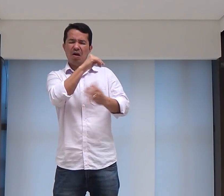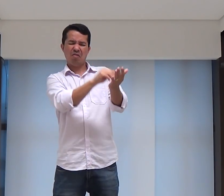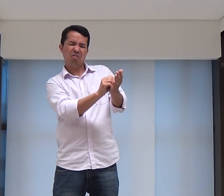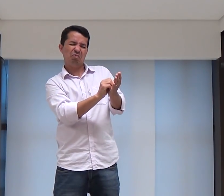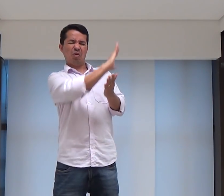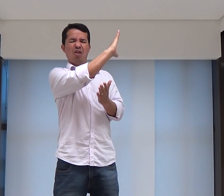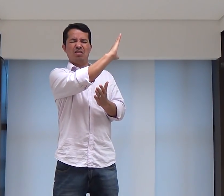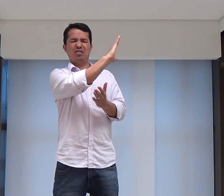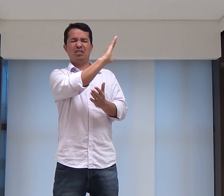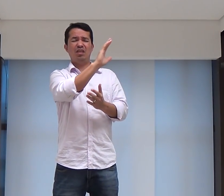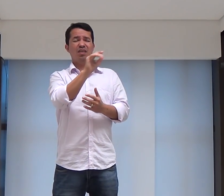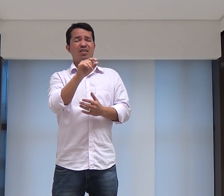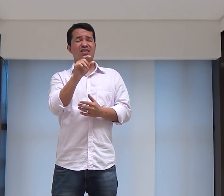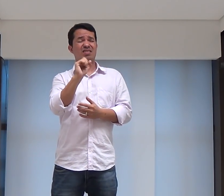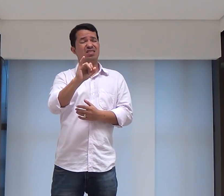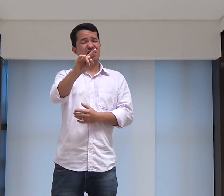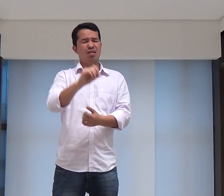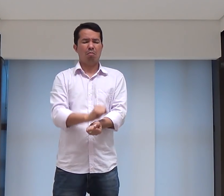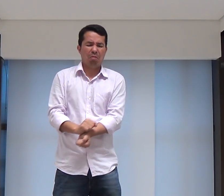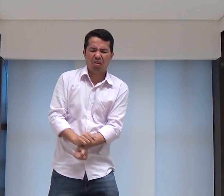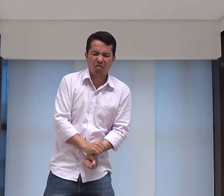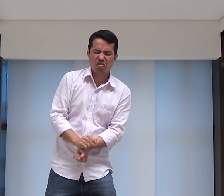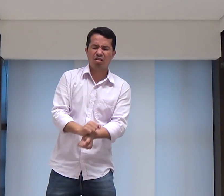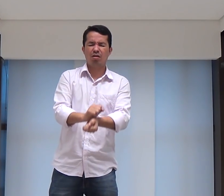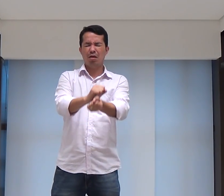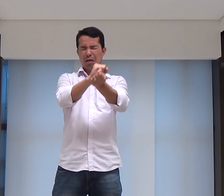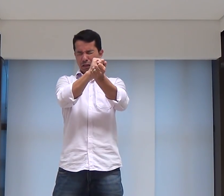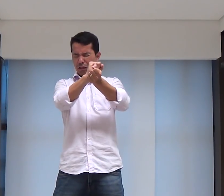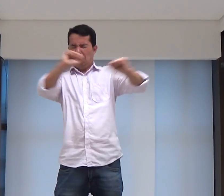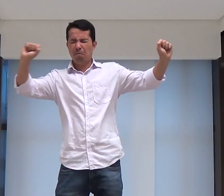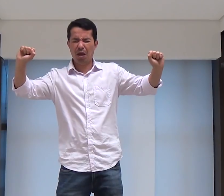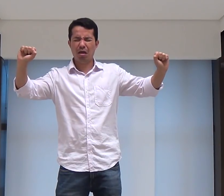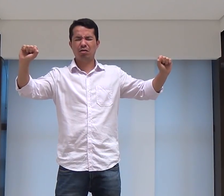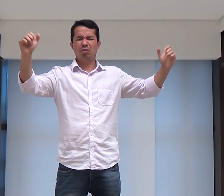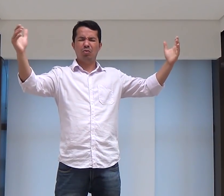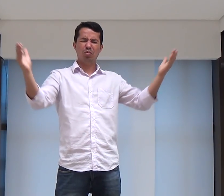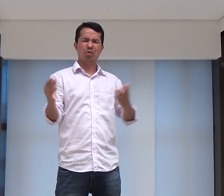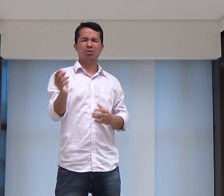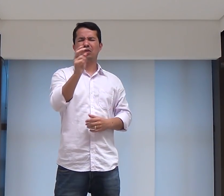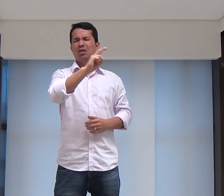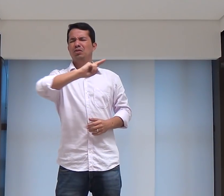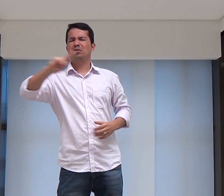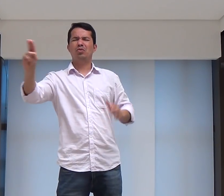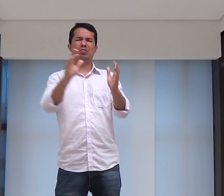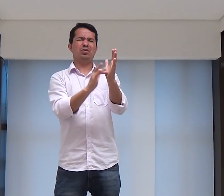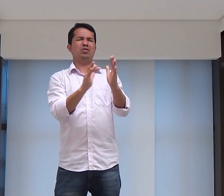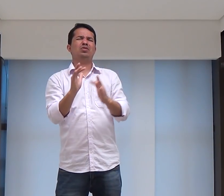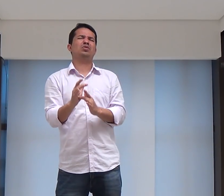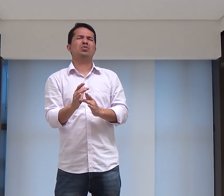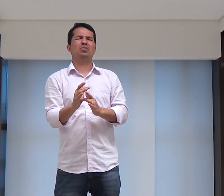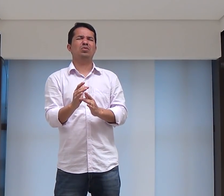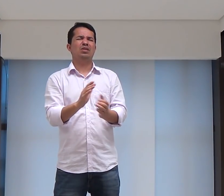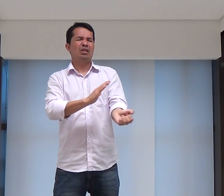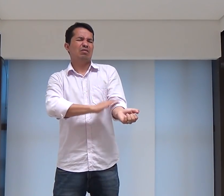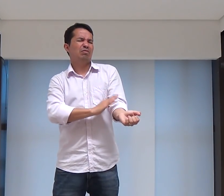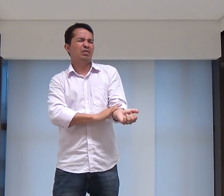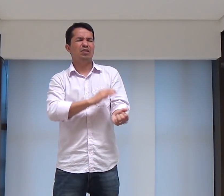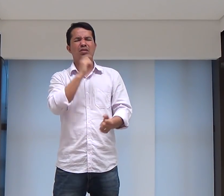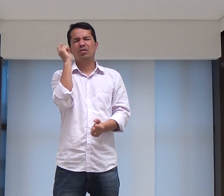vidas. Que o mal seja lançado fora. E que as pessoas não sejam mais escravas daquilo que elas estão vivendo. Em nome de Jesus, Senhor.